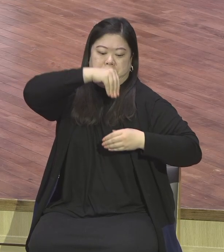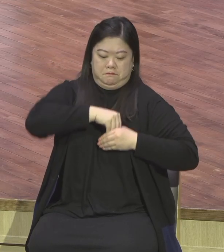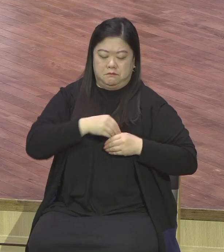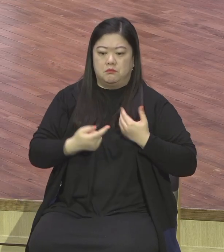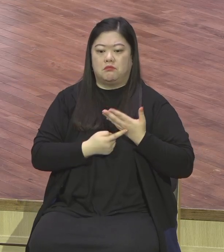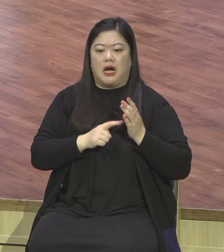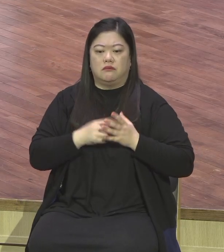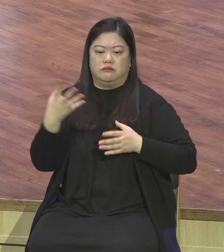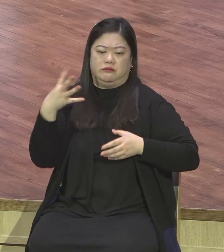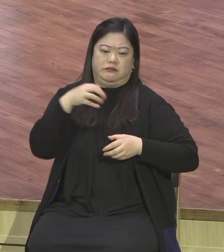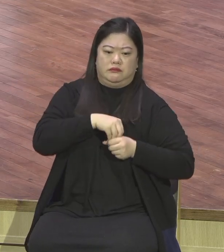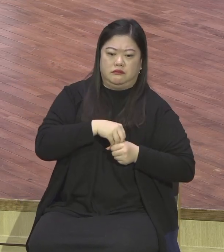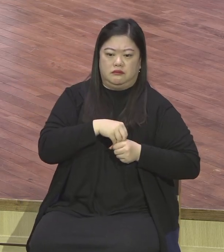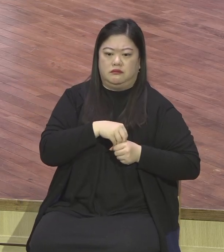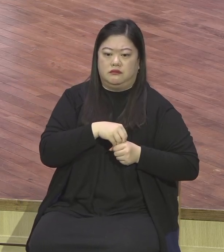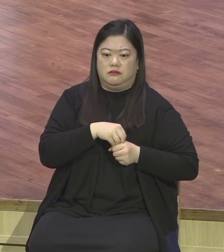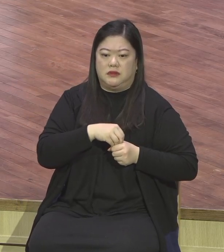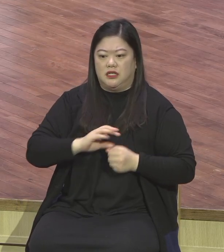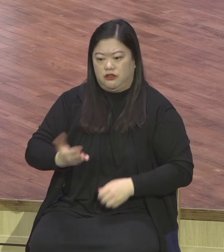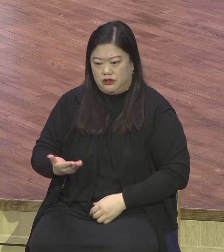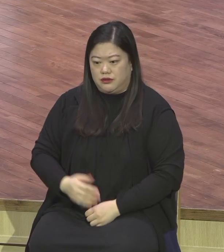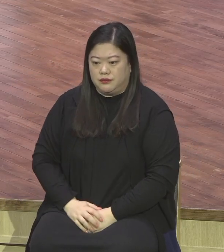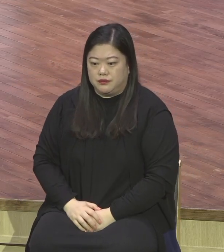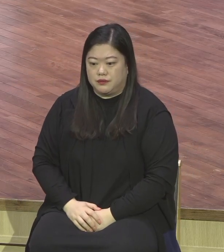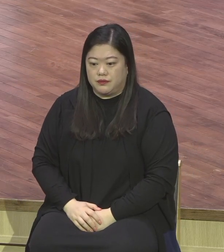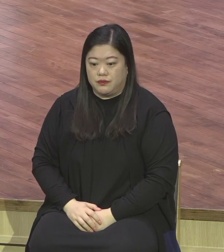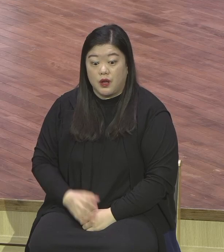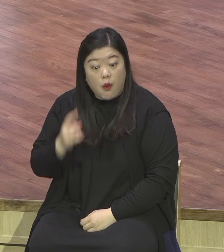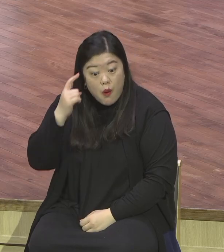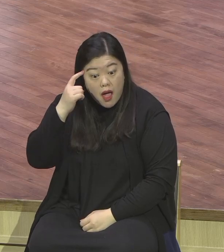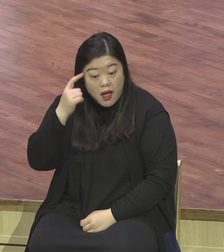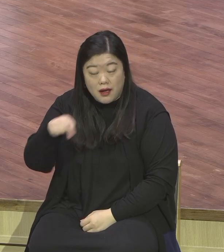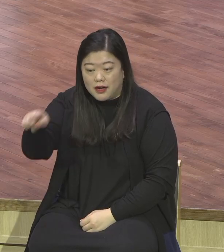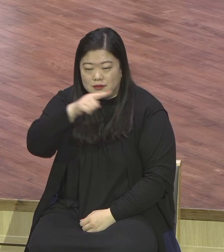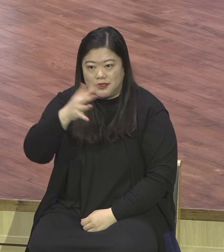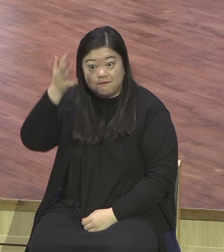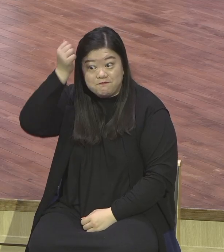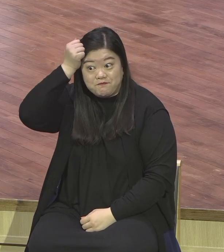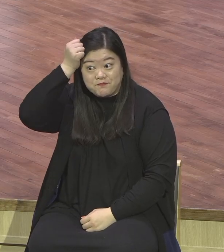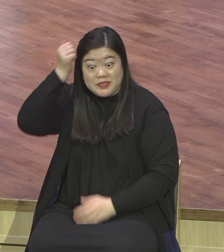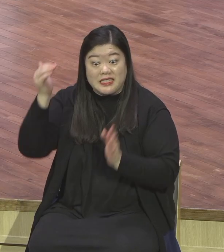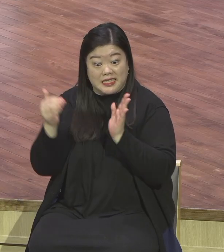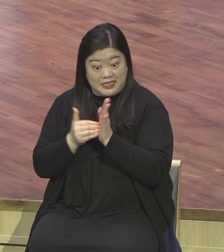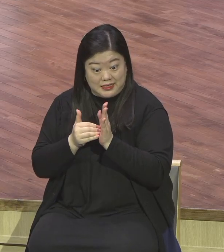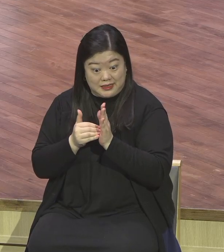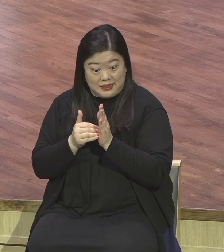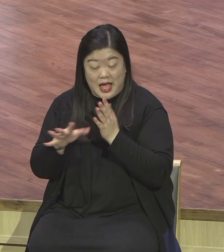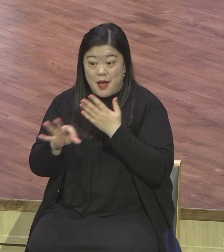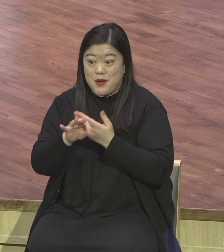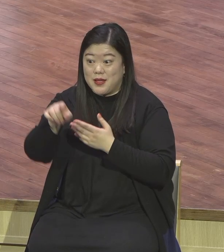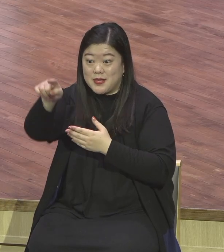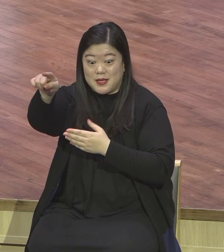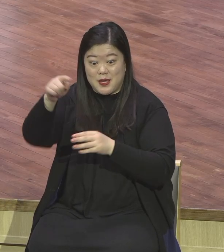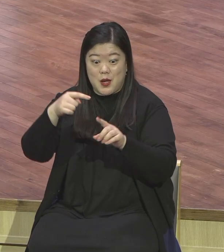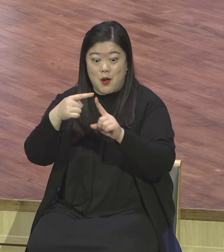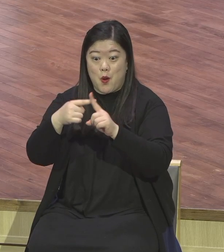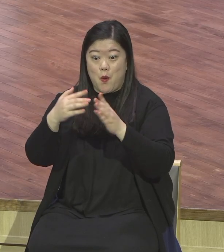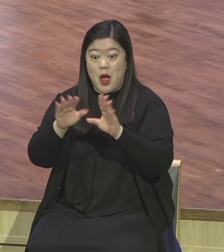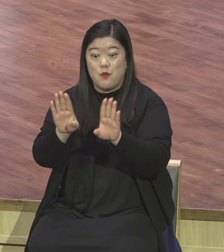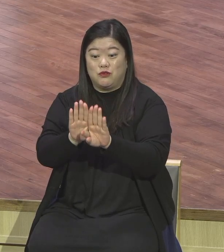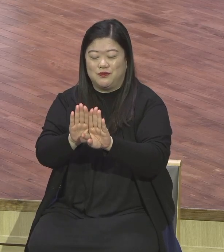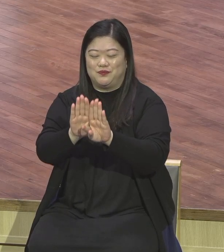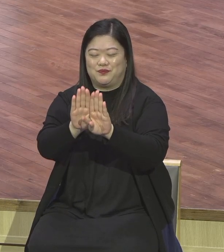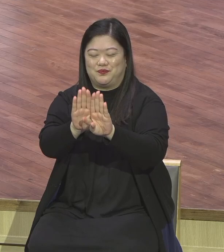교회문을 나서는 순간 사단은 그 마음에 들은 메시지가 다 가르쳐 가버려요